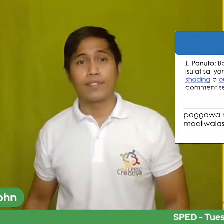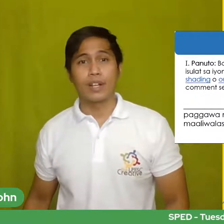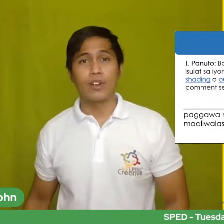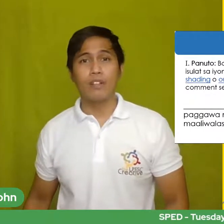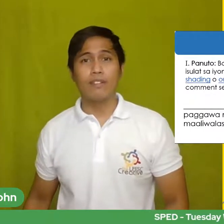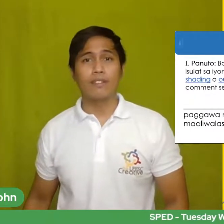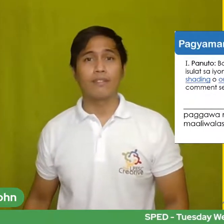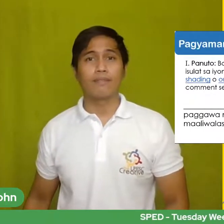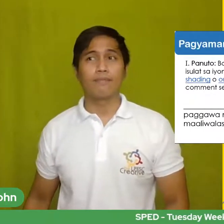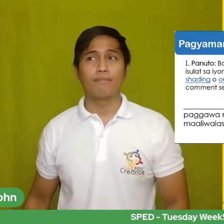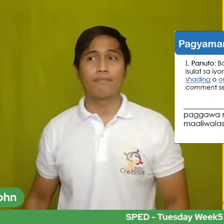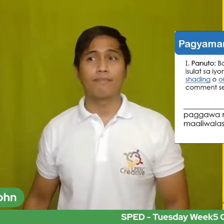Sagot?